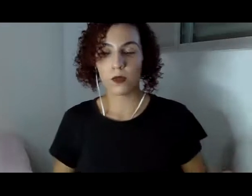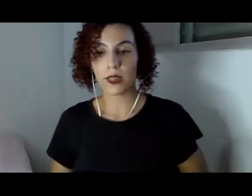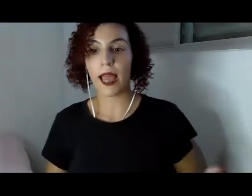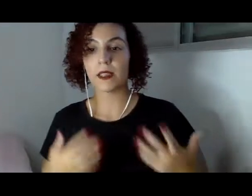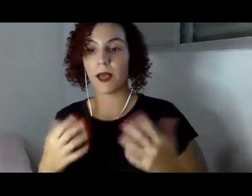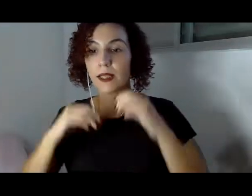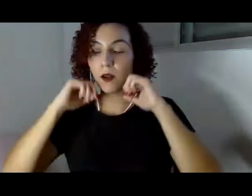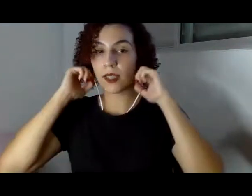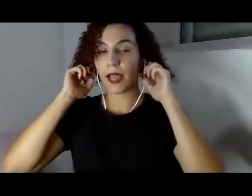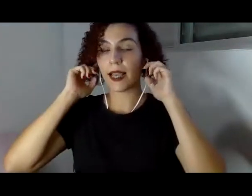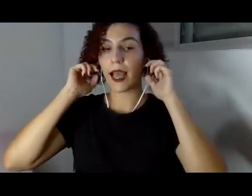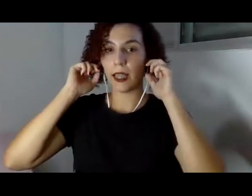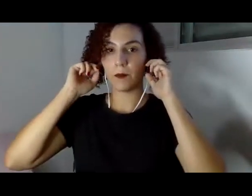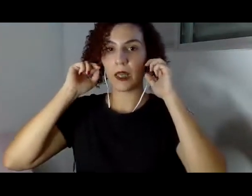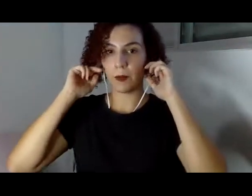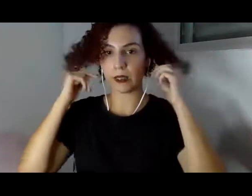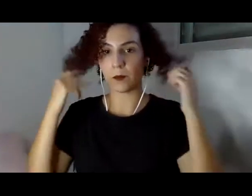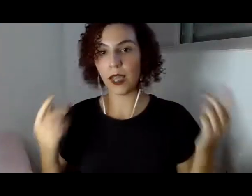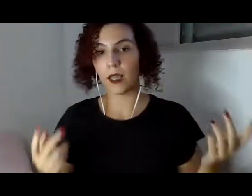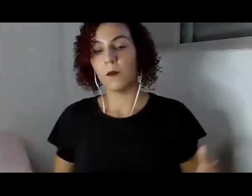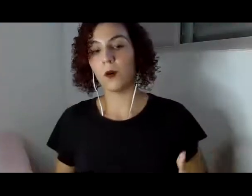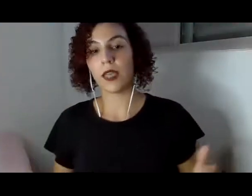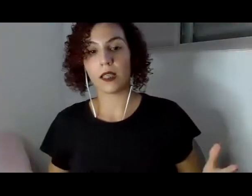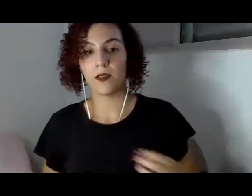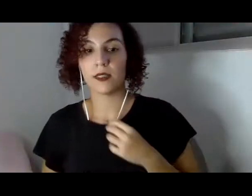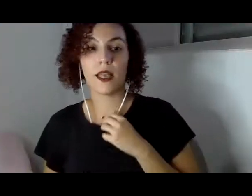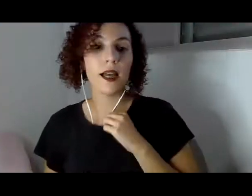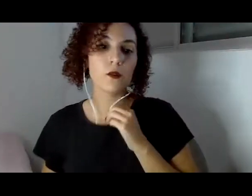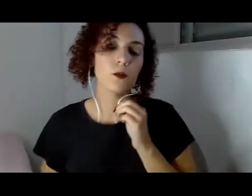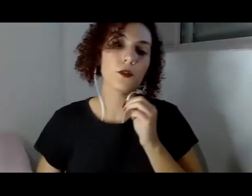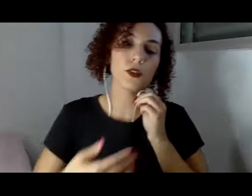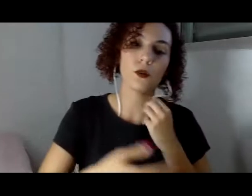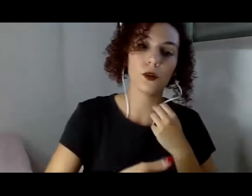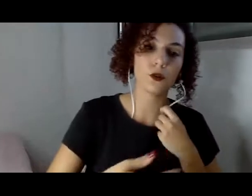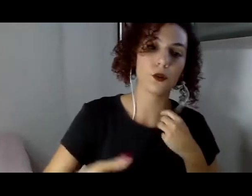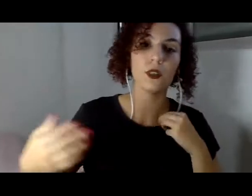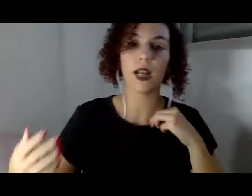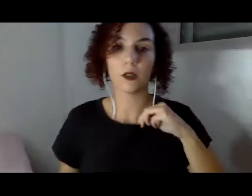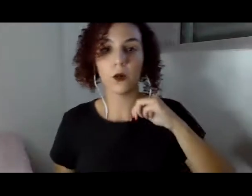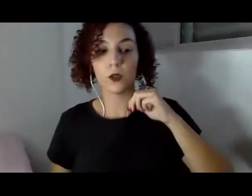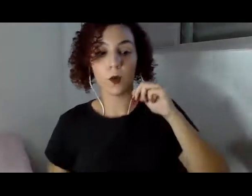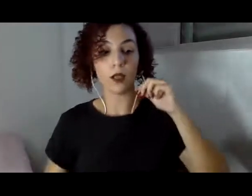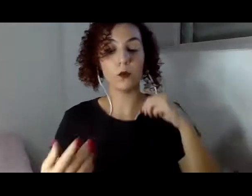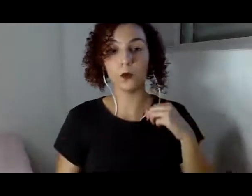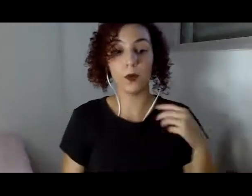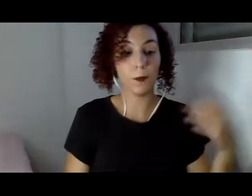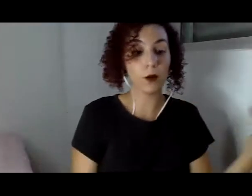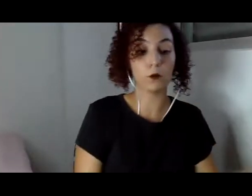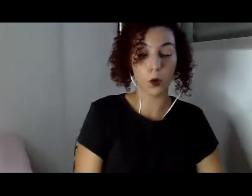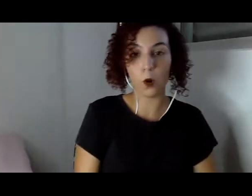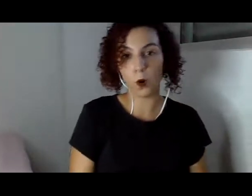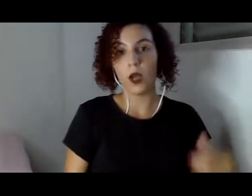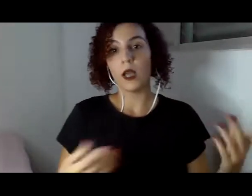Selecionei alguns sinais mais da nossa área acadêmica mesmo, né? Porque às vezes, eu sou professora, eu sou coordenadora, eu sou aluno,